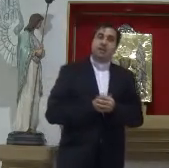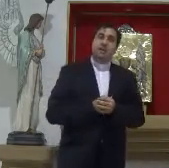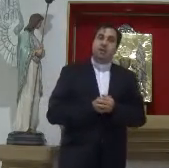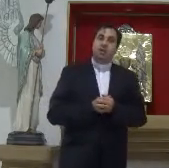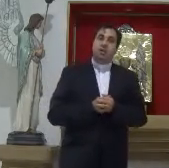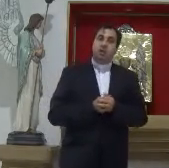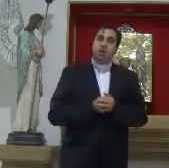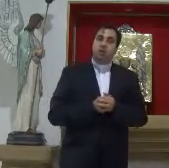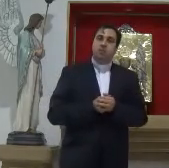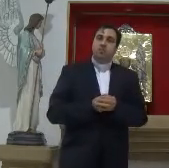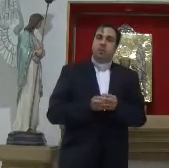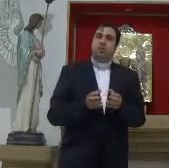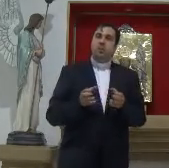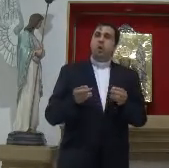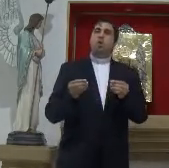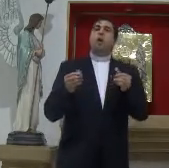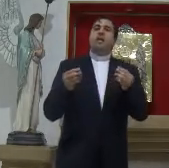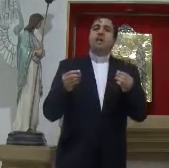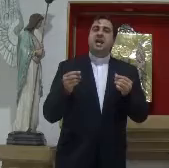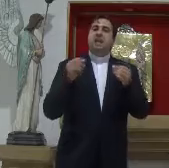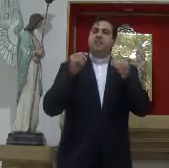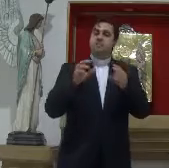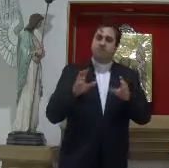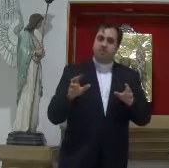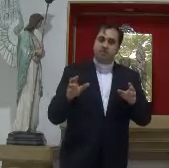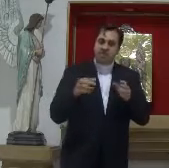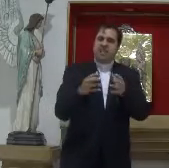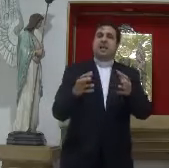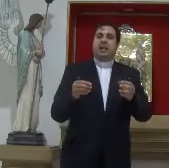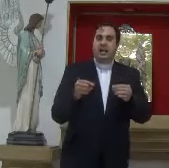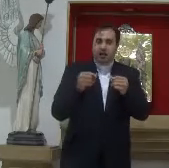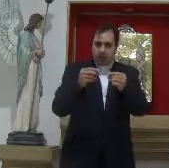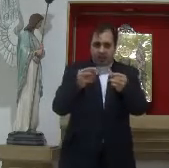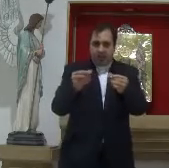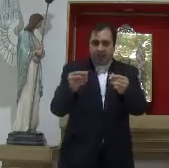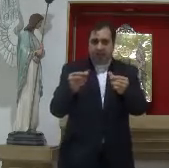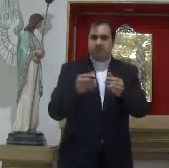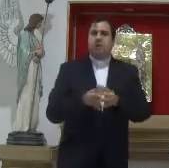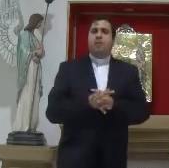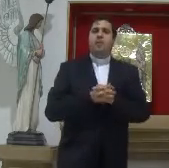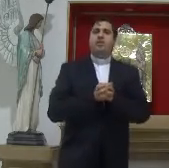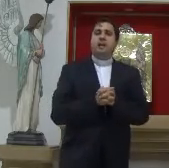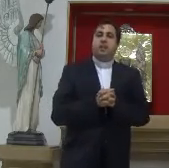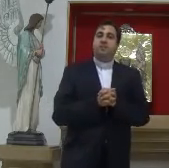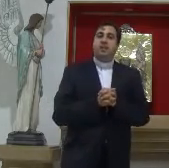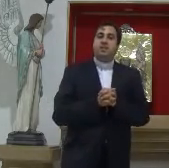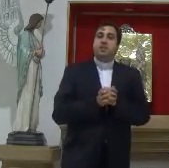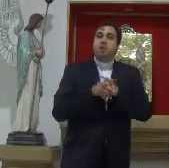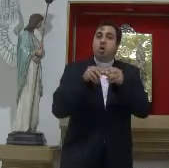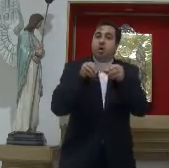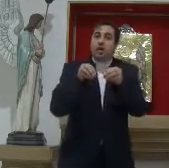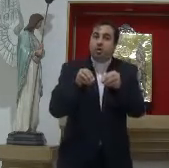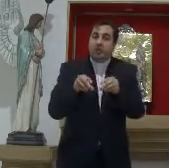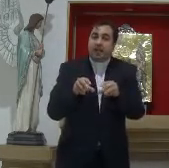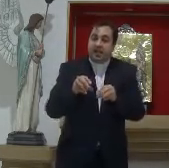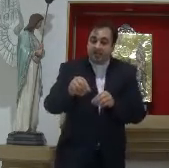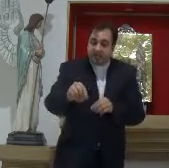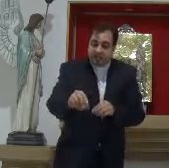las bendiciones de dios y como aquella tierra que muestra la palabra del señor que no tiene raíces la